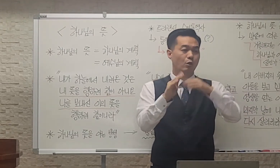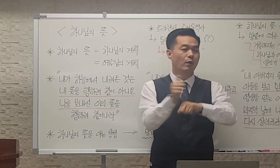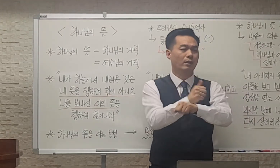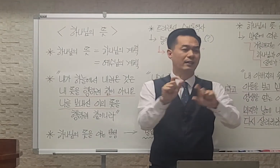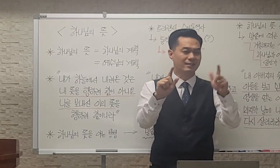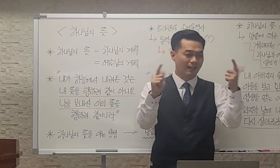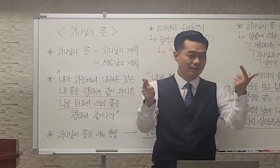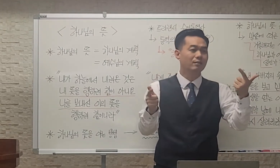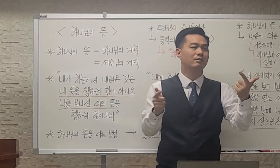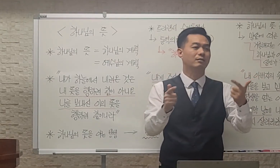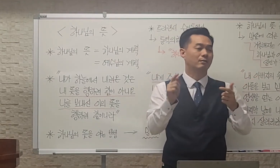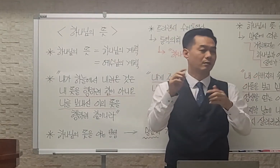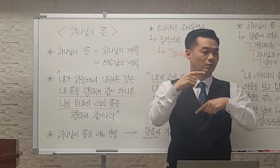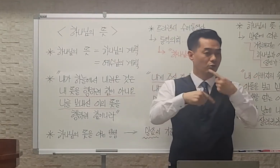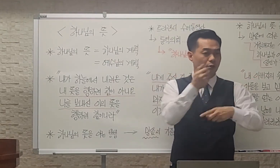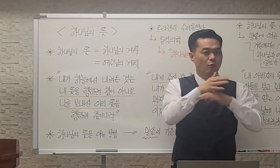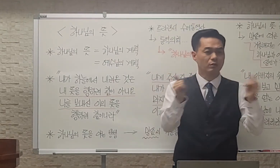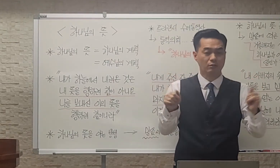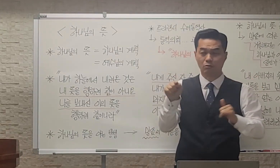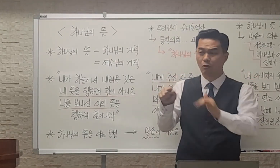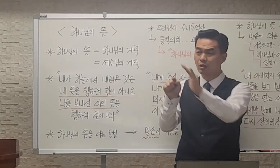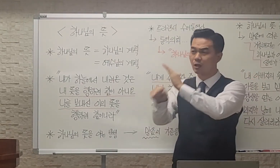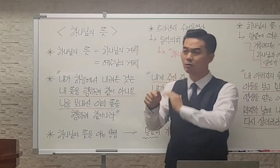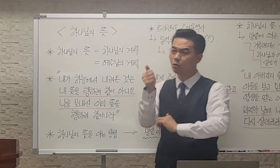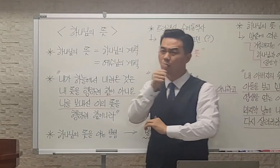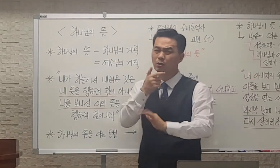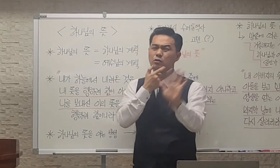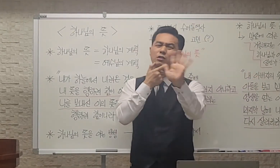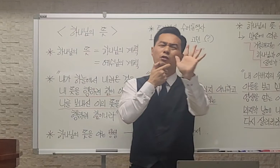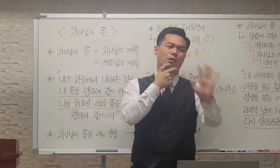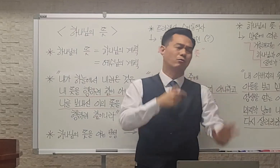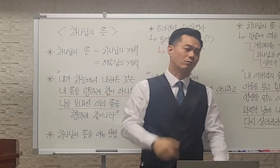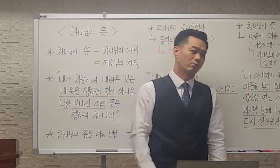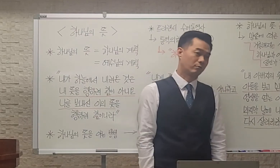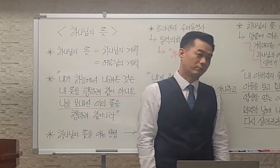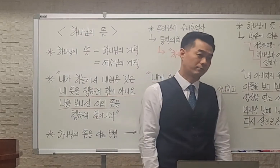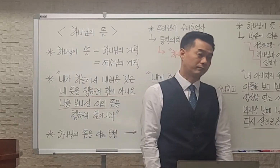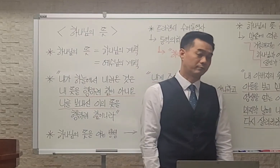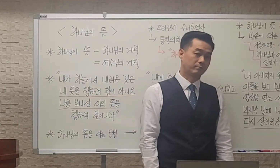교회 다니지 않는 수학 통역사들도 거기 가서 통역하는 거 싫어해요.